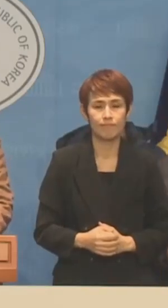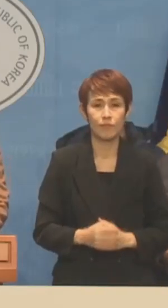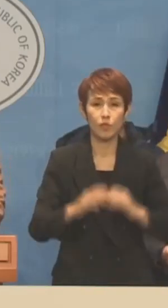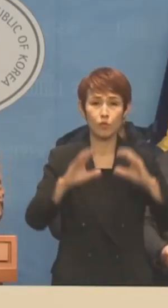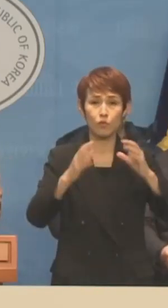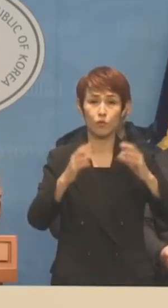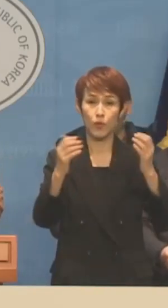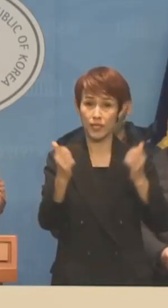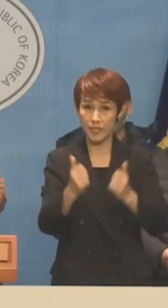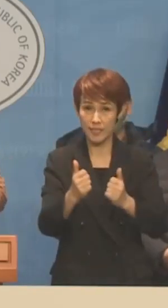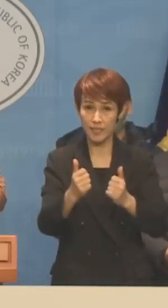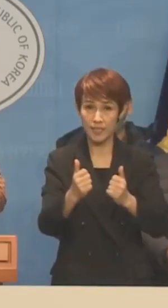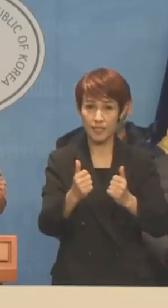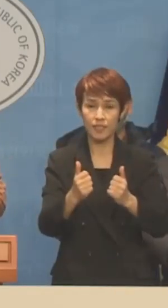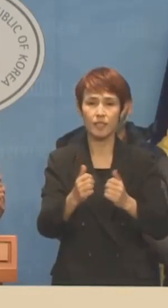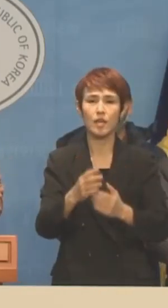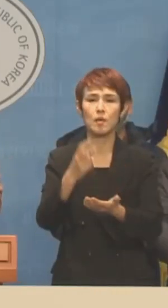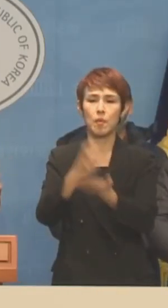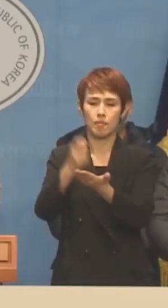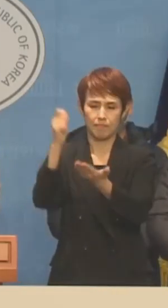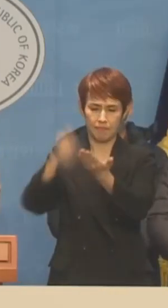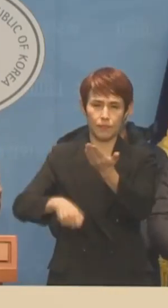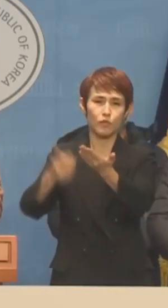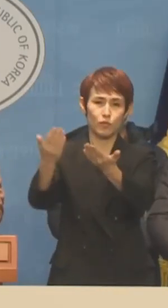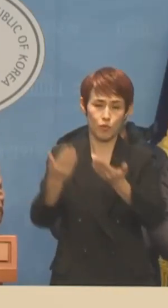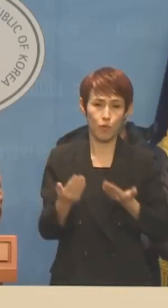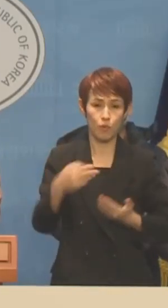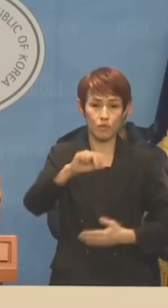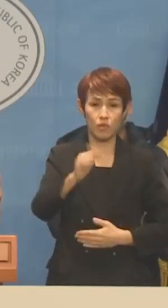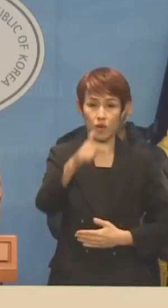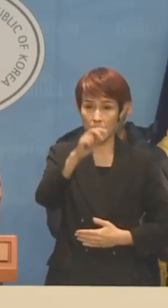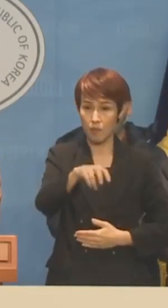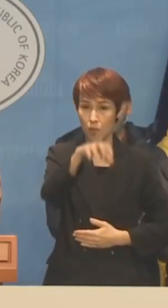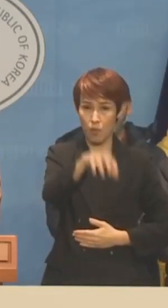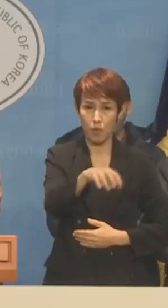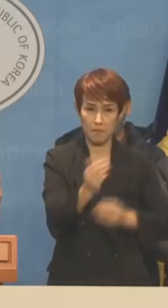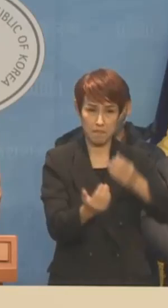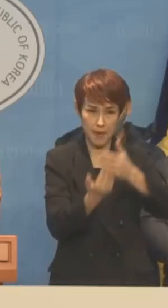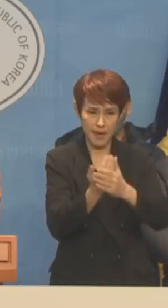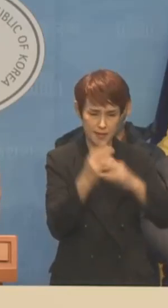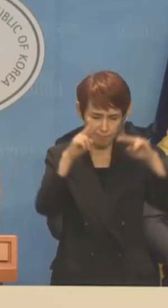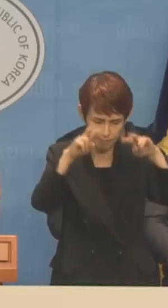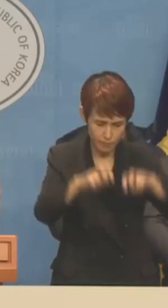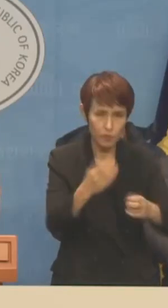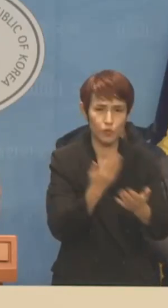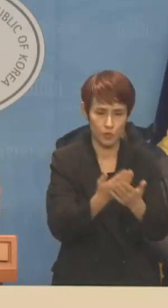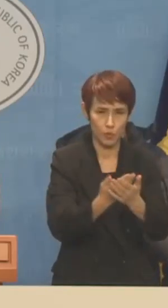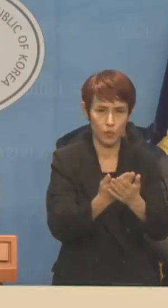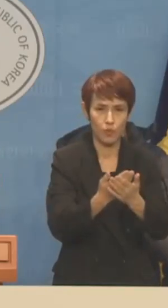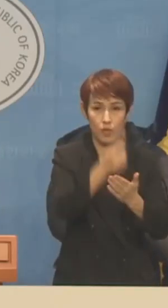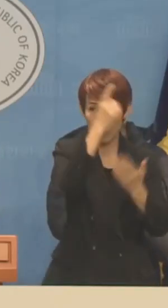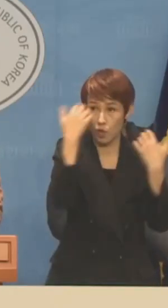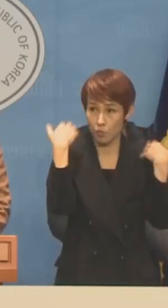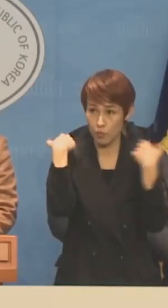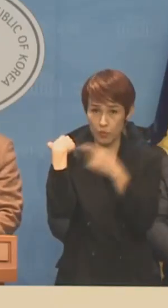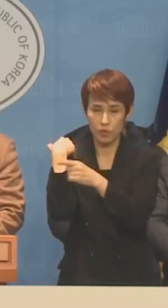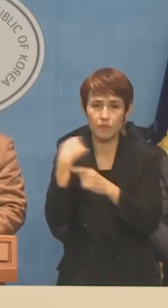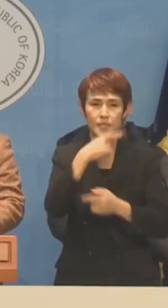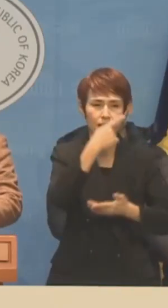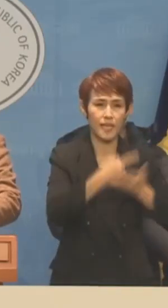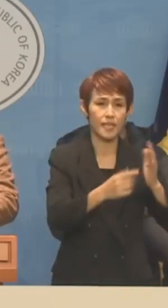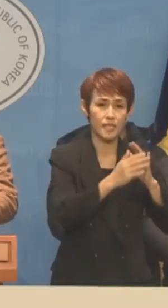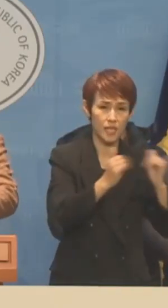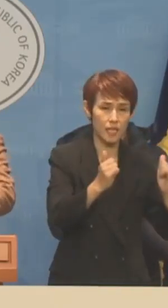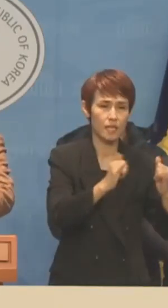국회는 법안을 통과시켜 성감학원 사건의 진실을 밝히고 정부는 피해자의 인권과